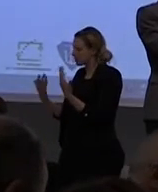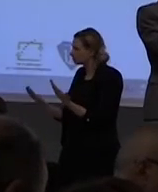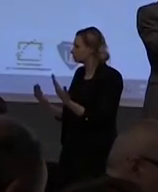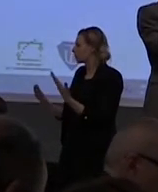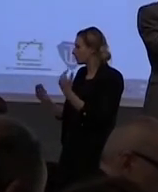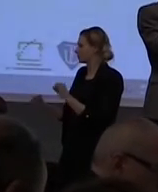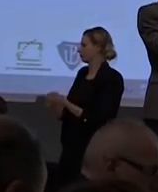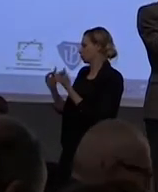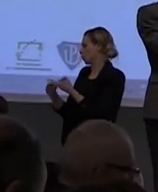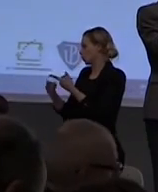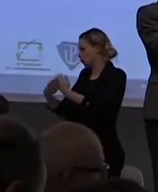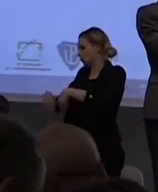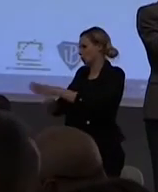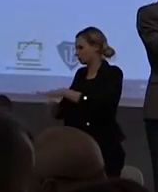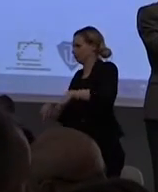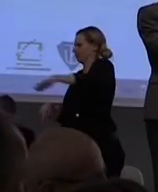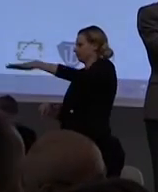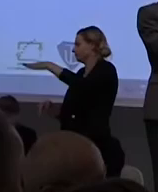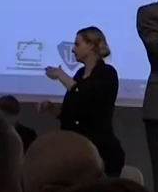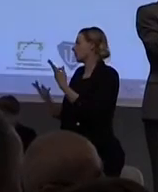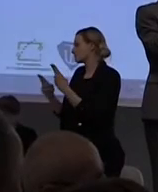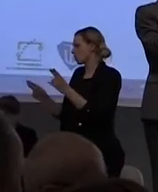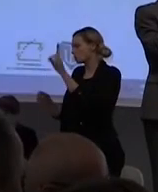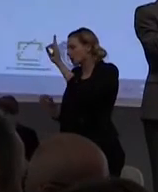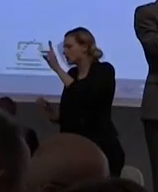vlastní. Spolupracovali jsme s dalšími vysokými školami